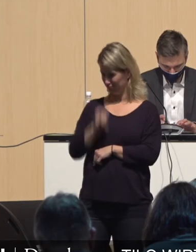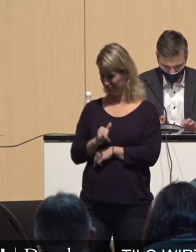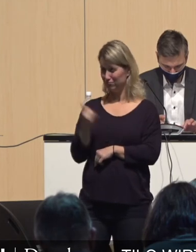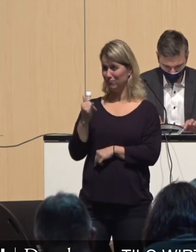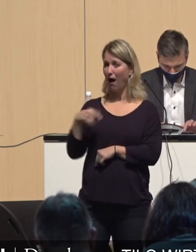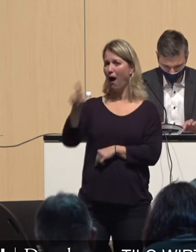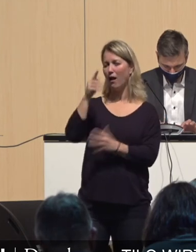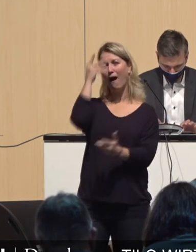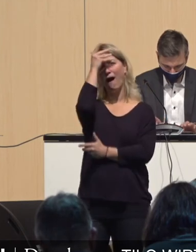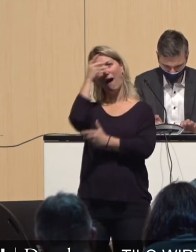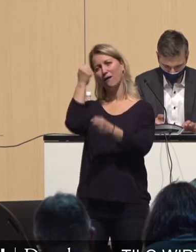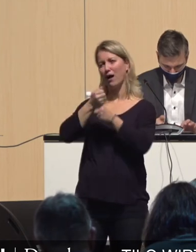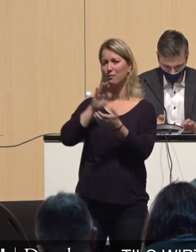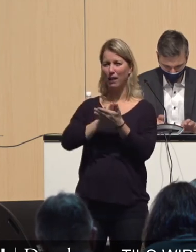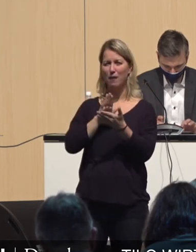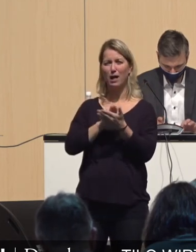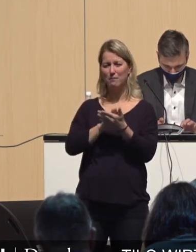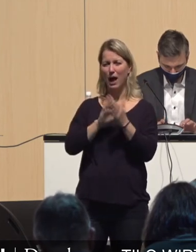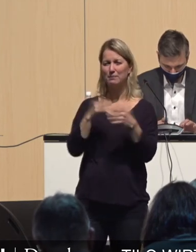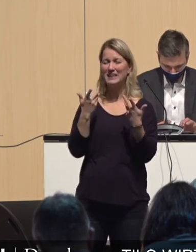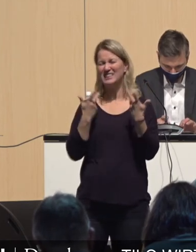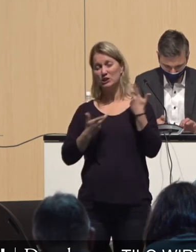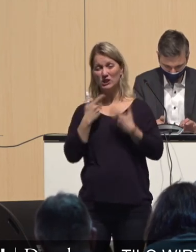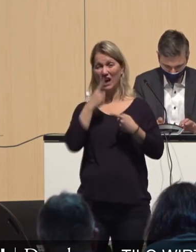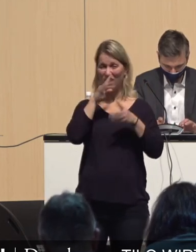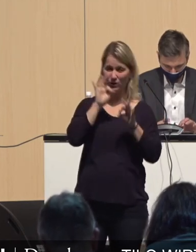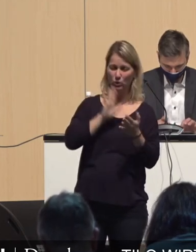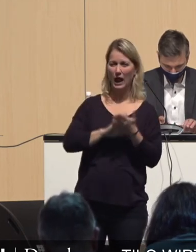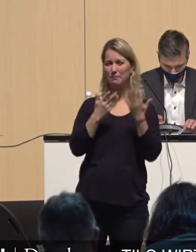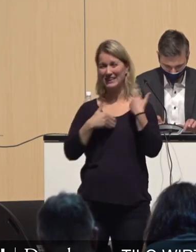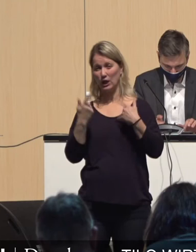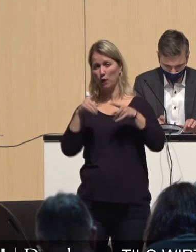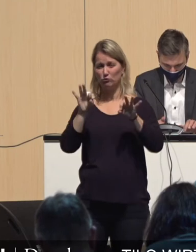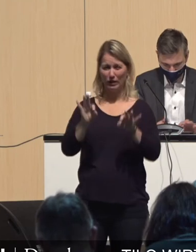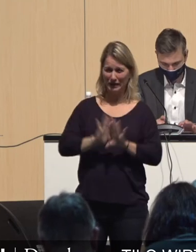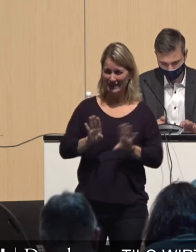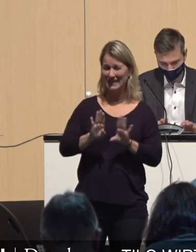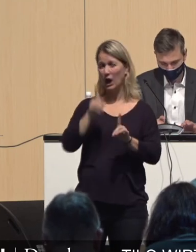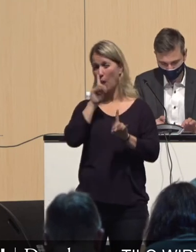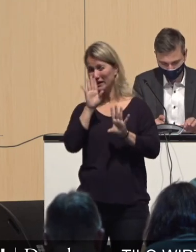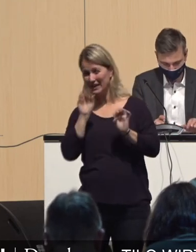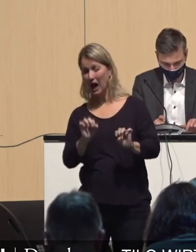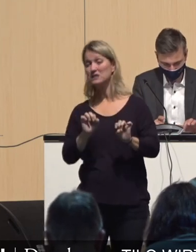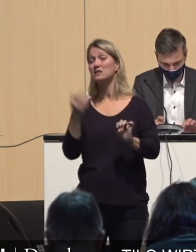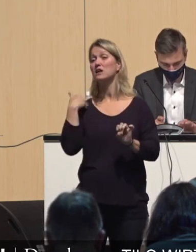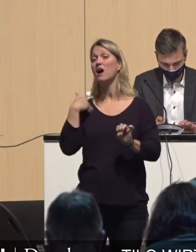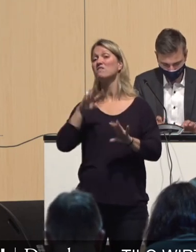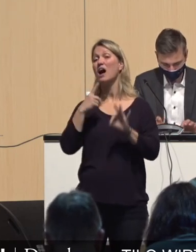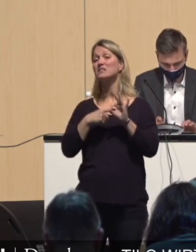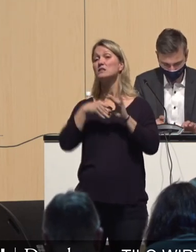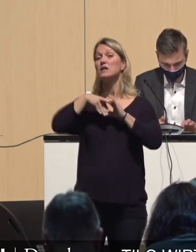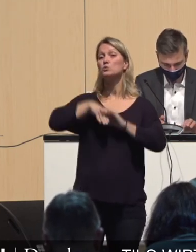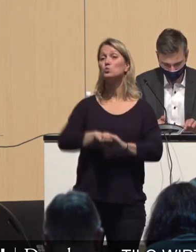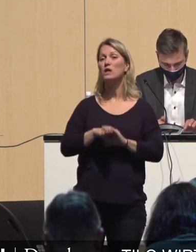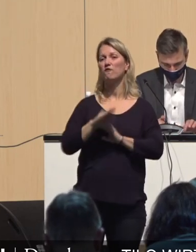Illusion aufrechterhalten, wir können vielleicht unter Umständen, wenn alles gut geht, es nicht schlimmer wird, öffnen. Da hatten wir eine Inzidenz unter